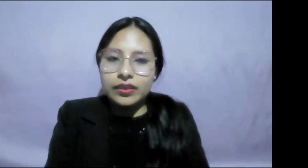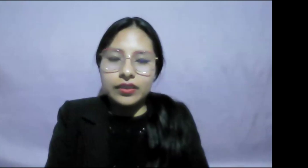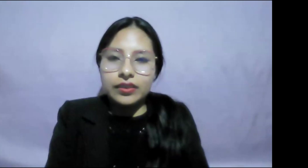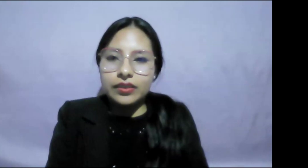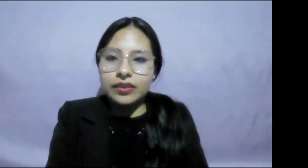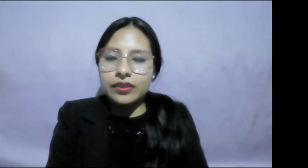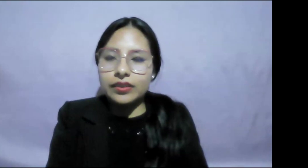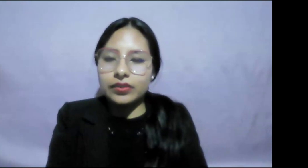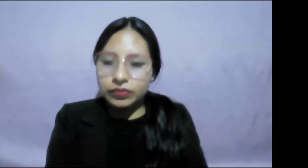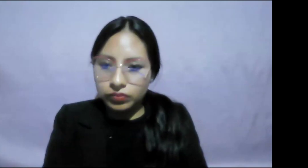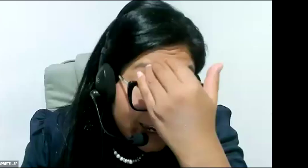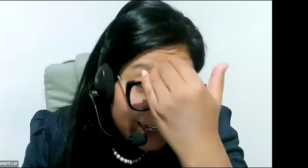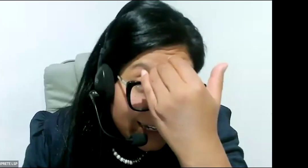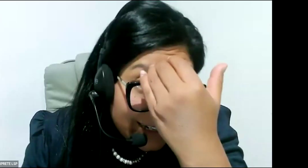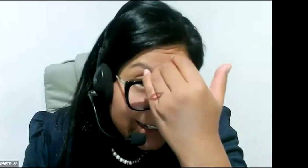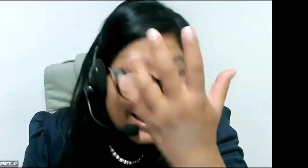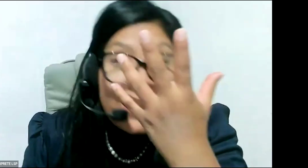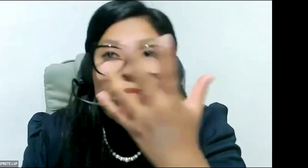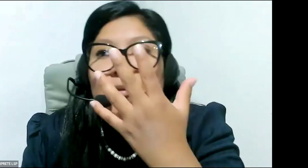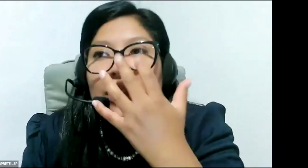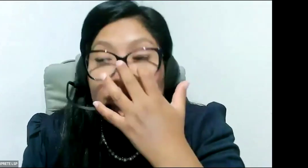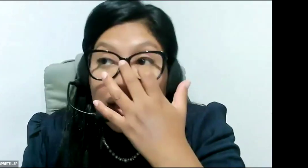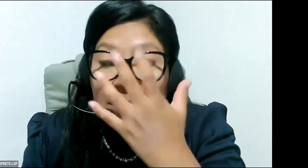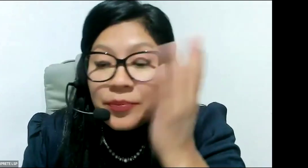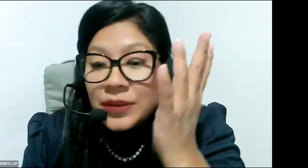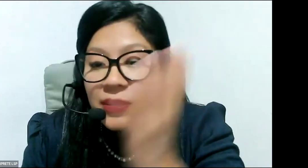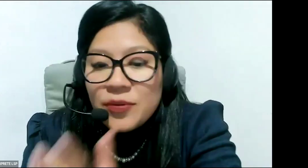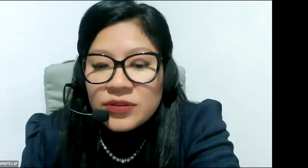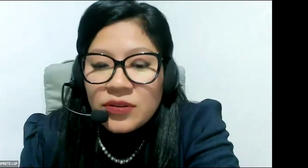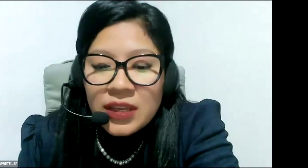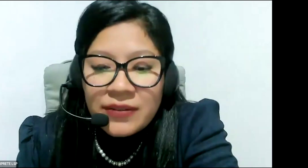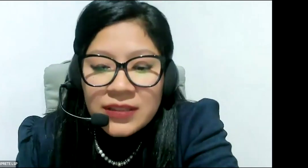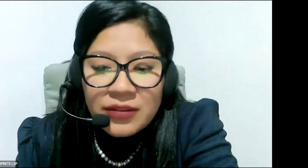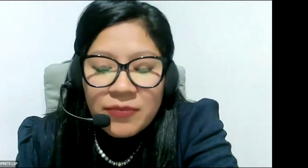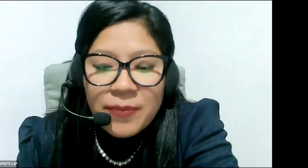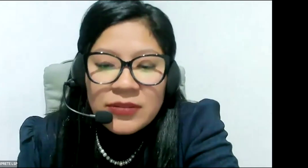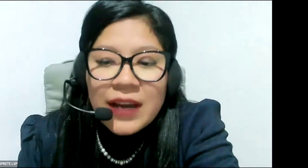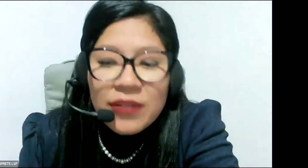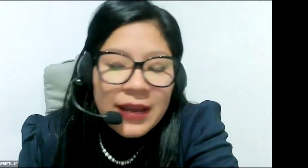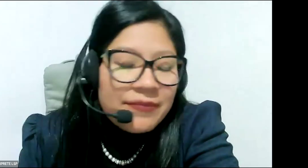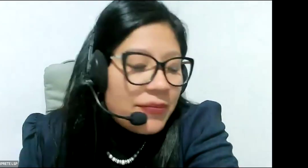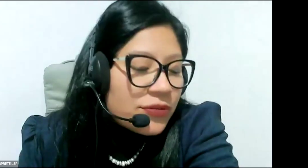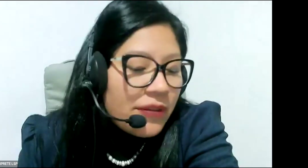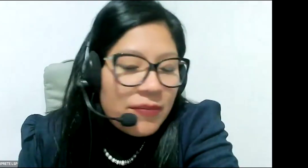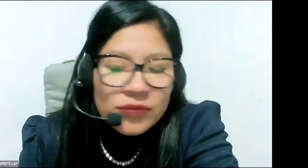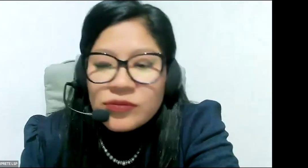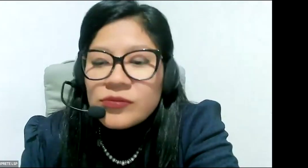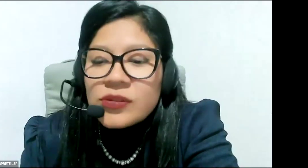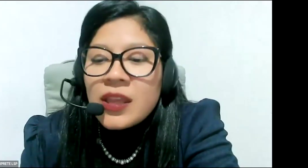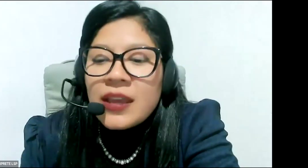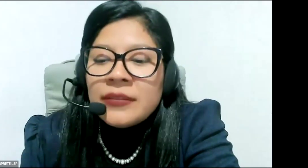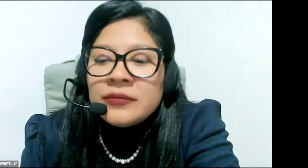Saludos hasta la la poder que que hace poco esta de aniversario el mes pasado Carola vamos